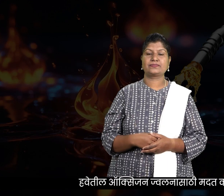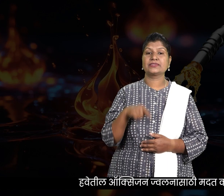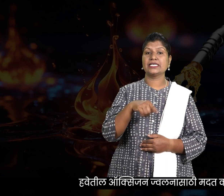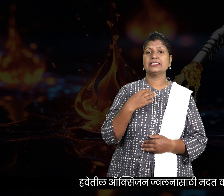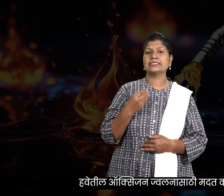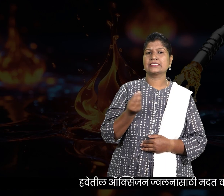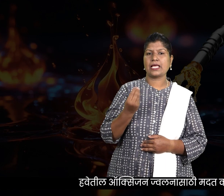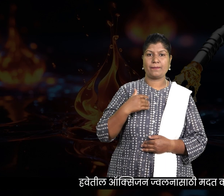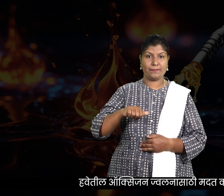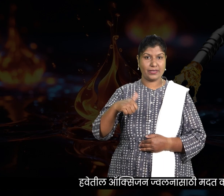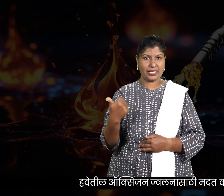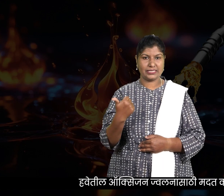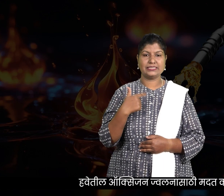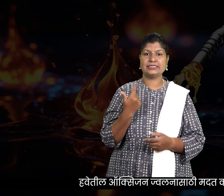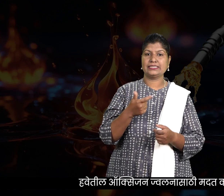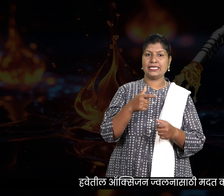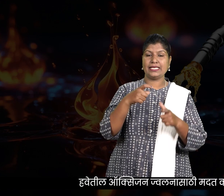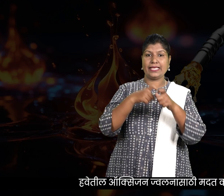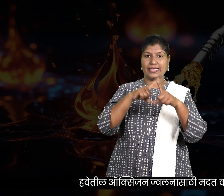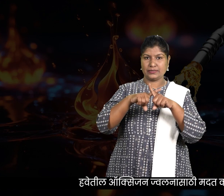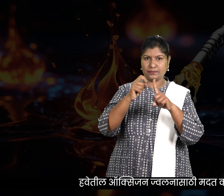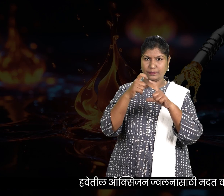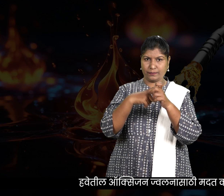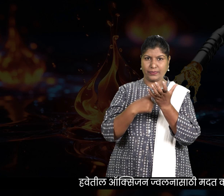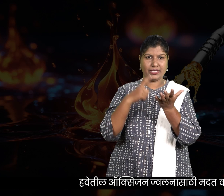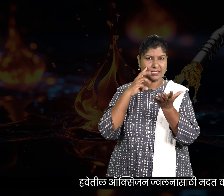हवेतील ऑक्सिजन ज्वलनासाठी मदत करतो. हे